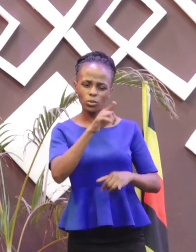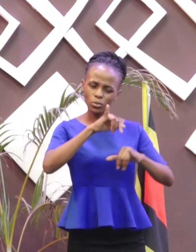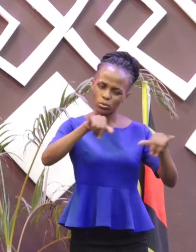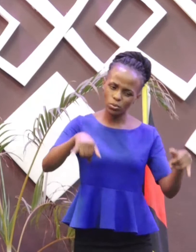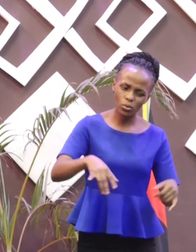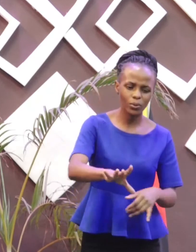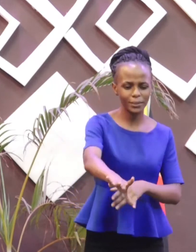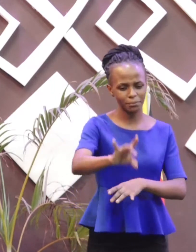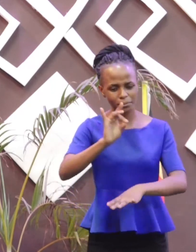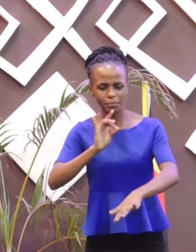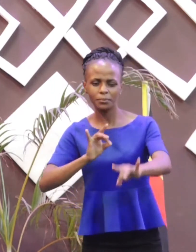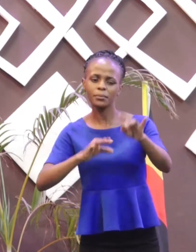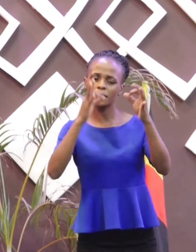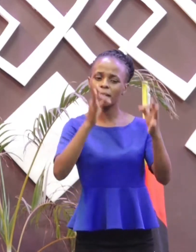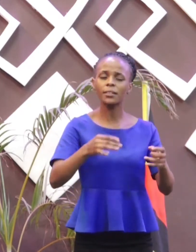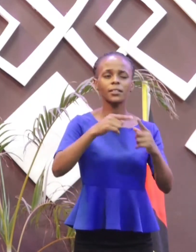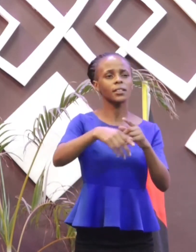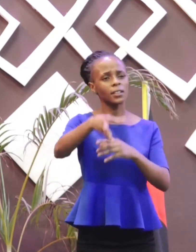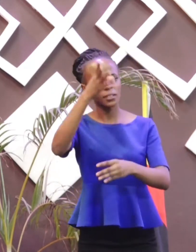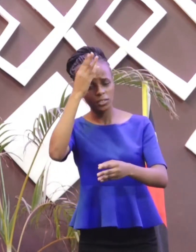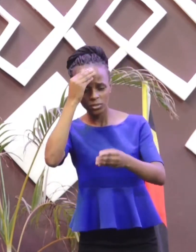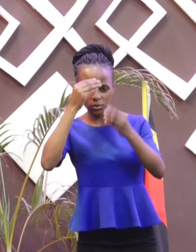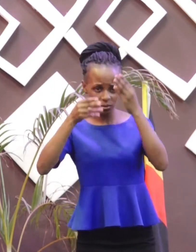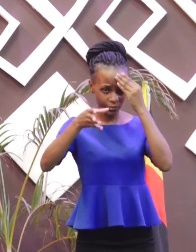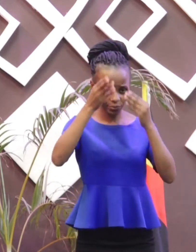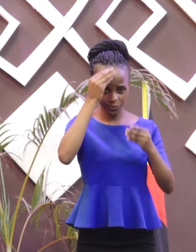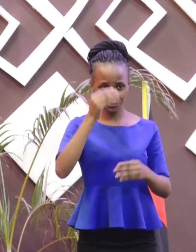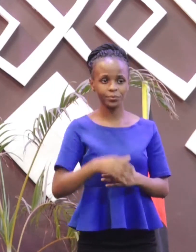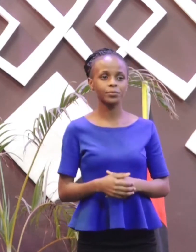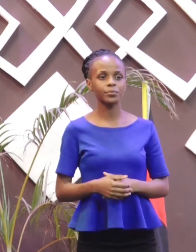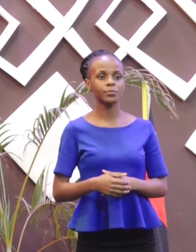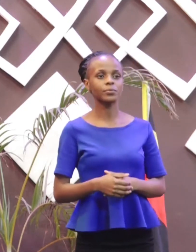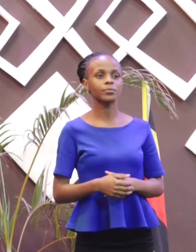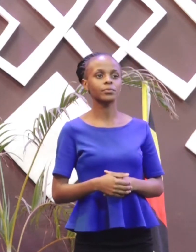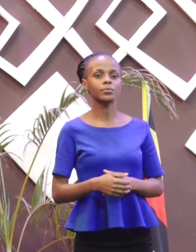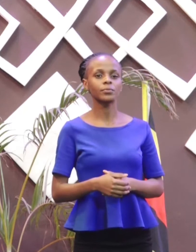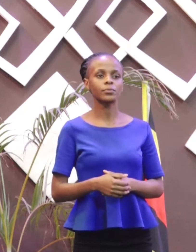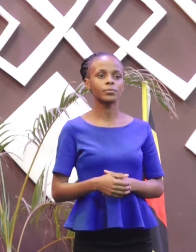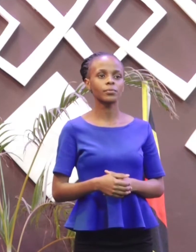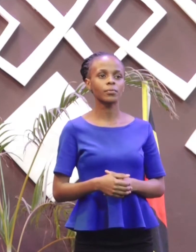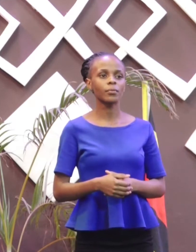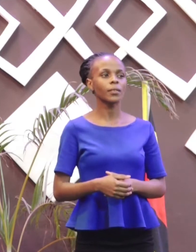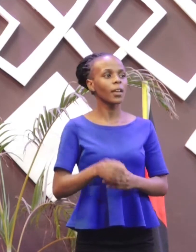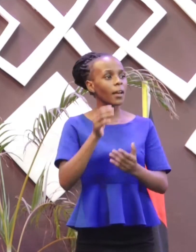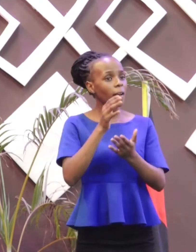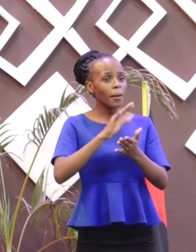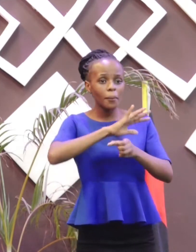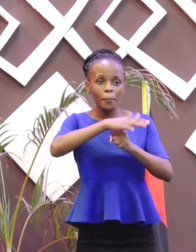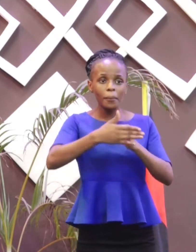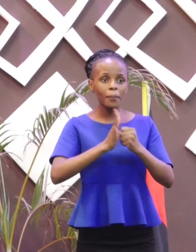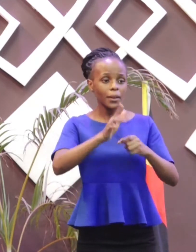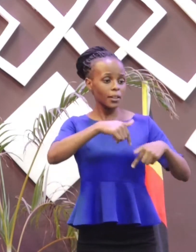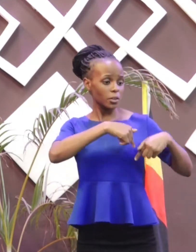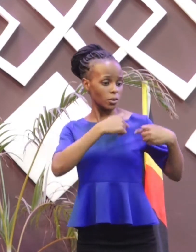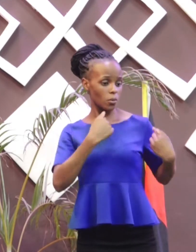pick lessons. Kakasa ntioberako nebyo kuyiga byotwala. Cause your heart to pick